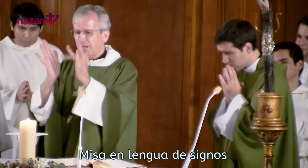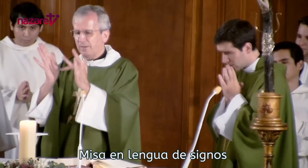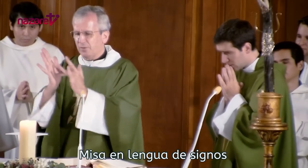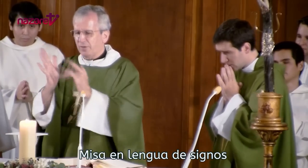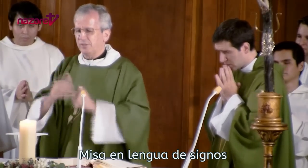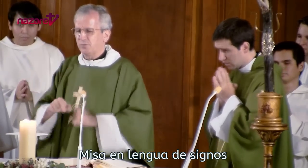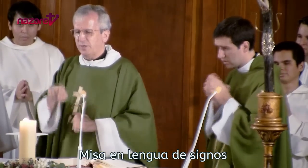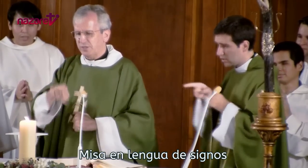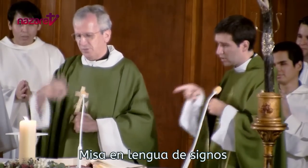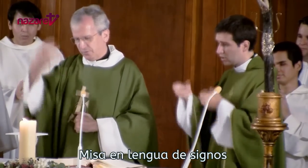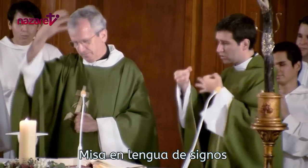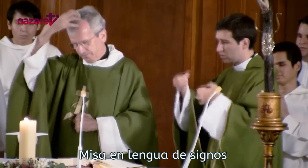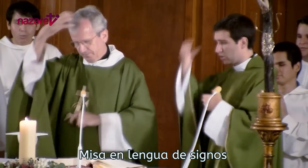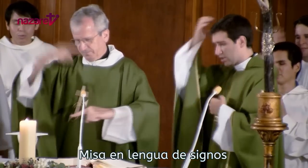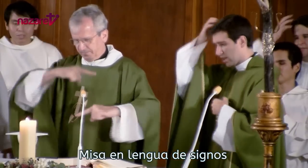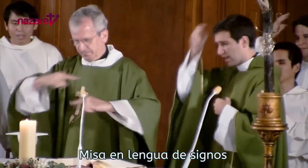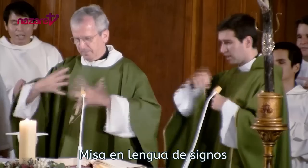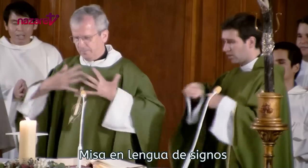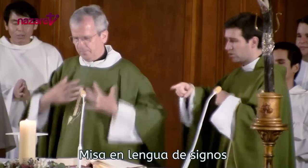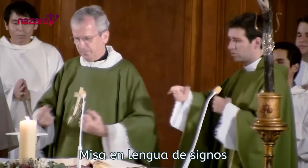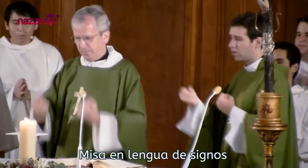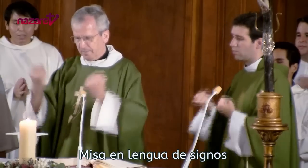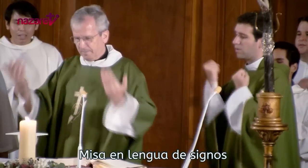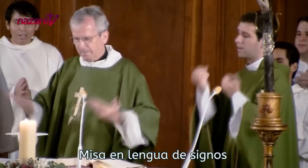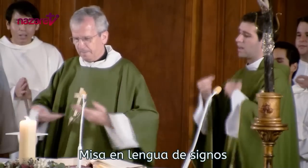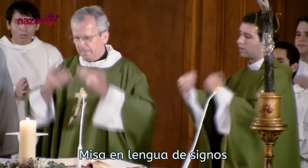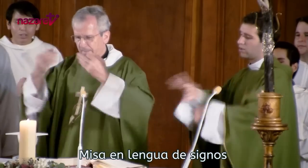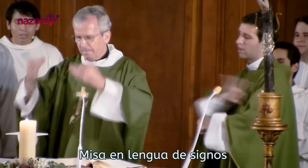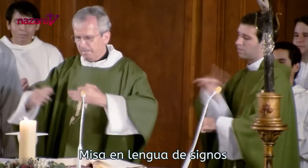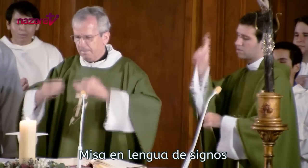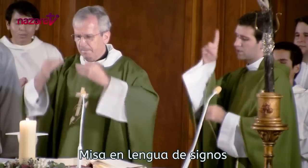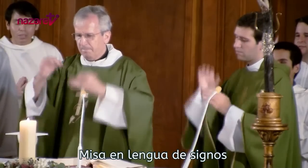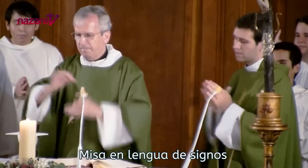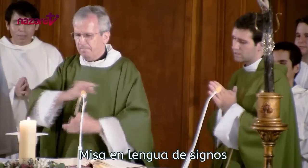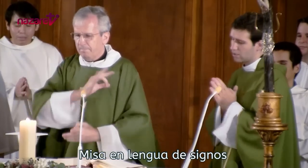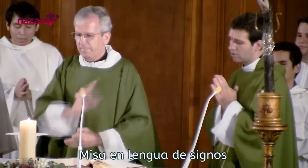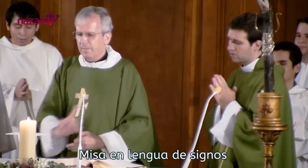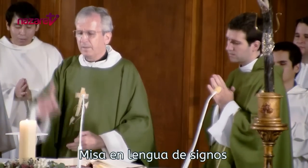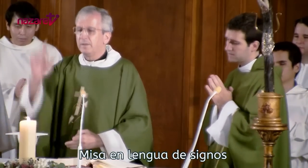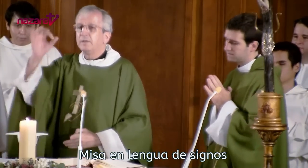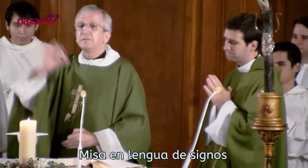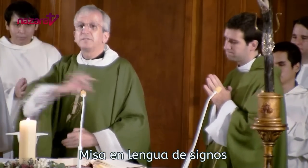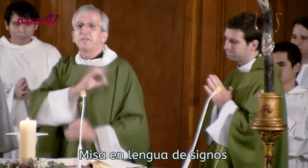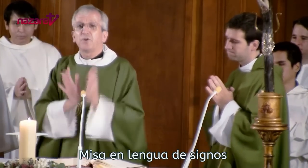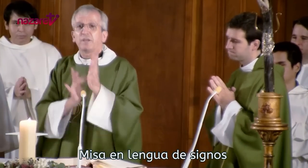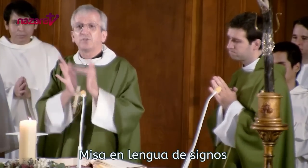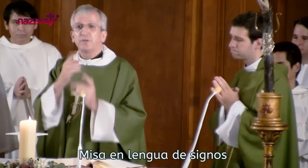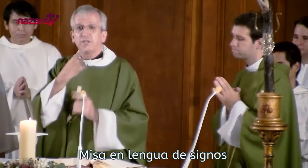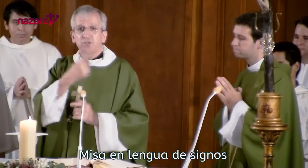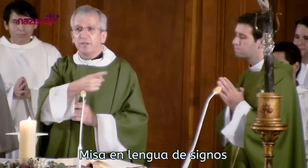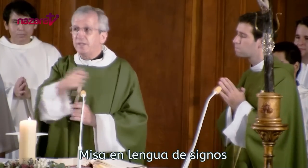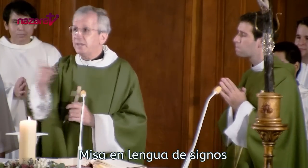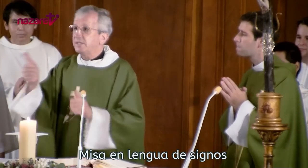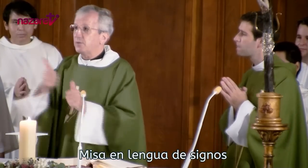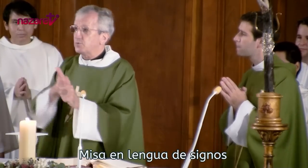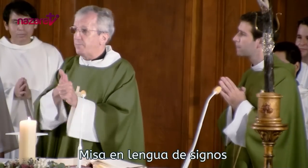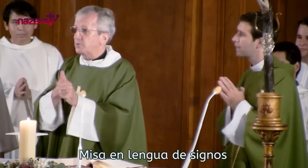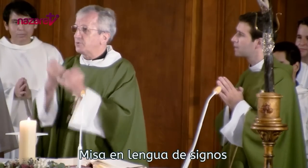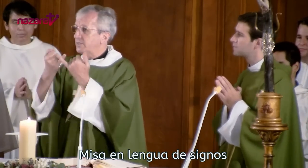Salvador Jesucristo. Tuyo es el reino, tuyo el poder y la gloria por siempre, Señor. Señor Jesucristo, que dijiste a tus apóstoles: la